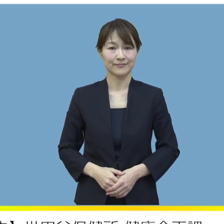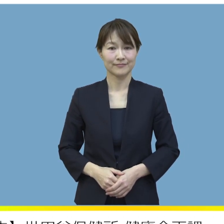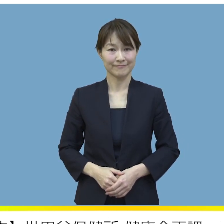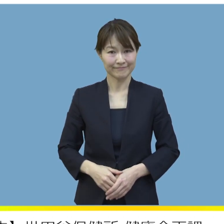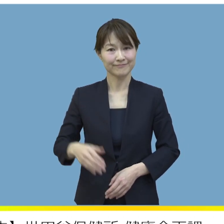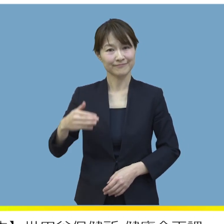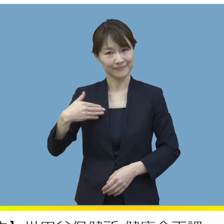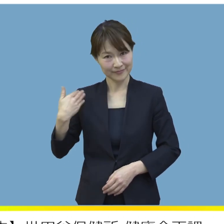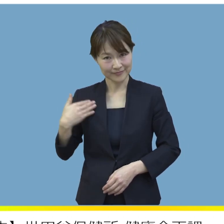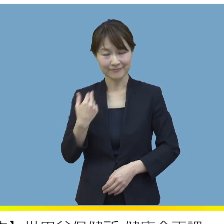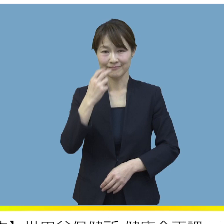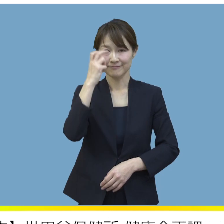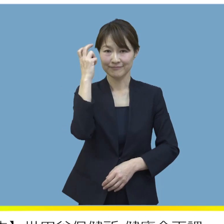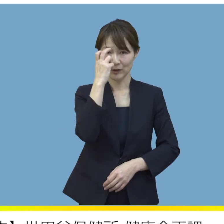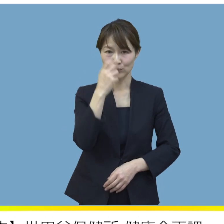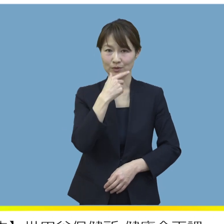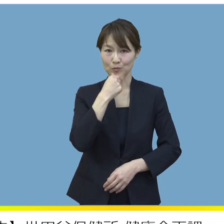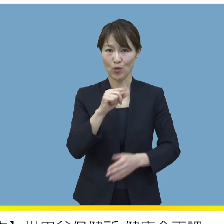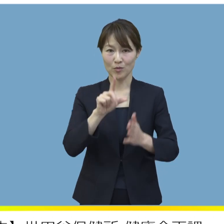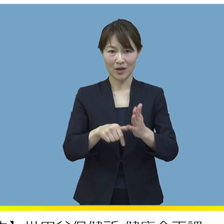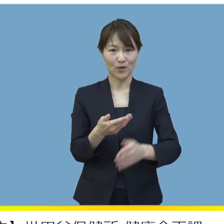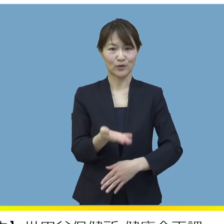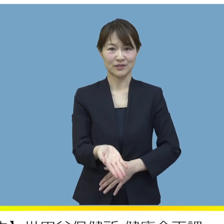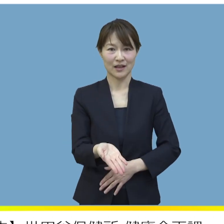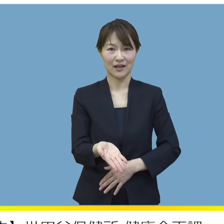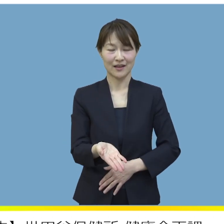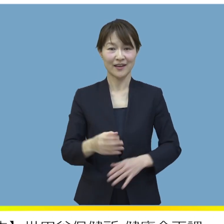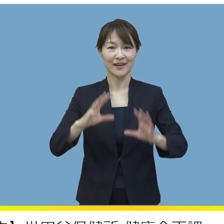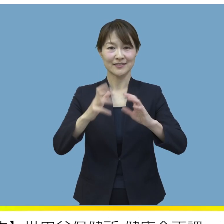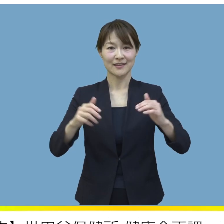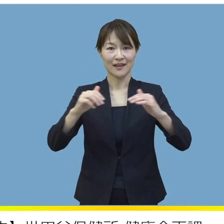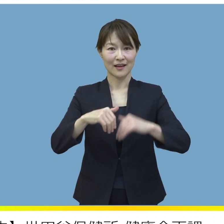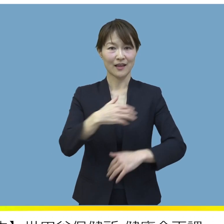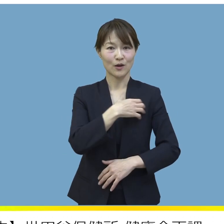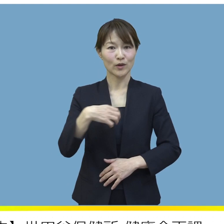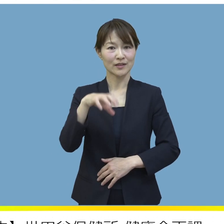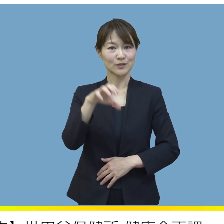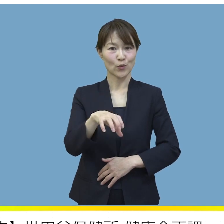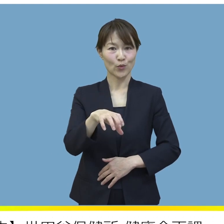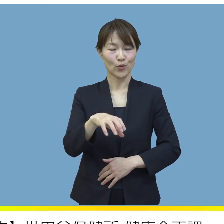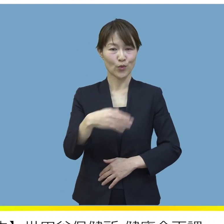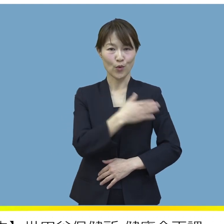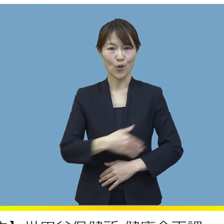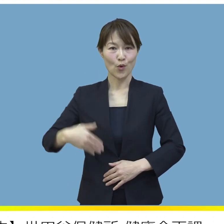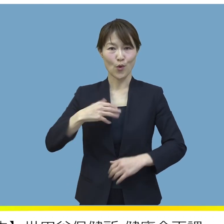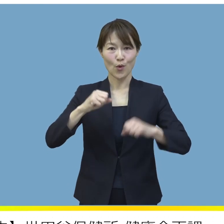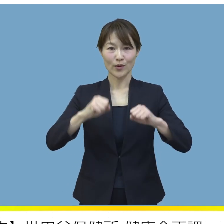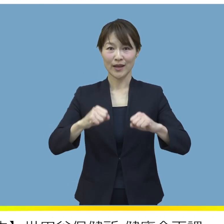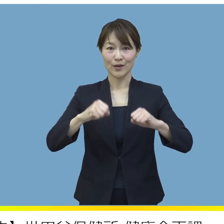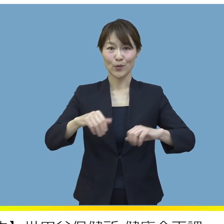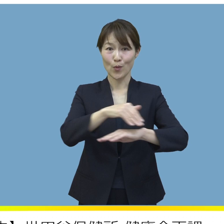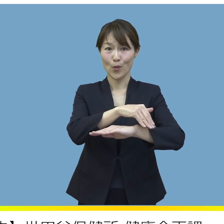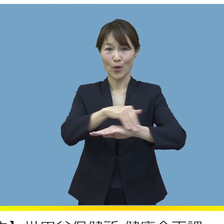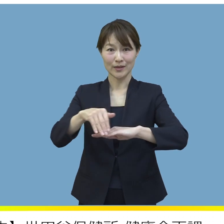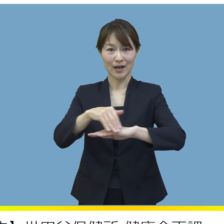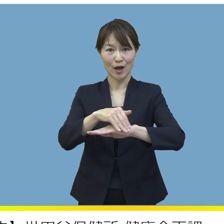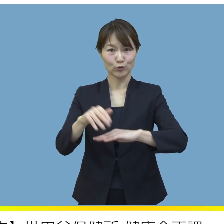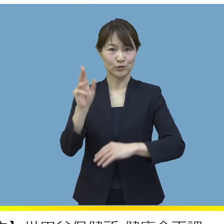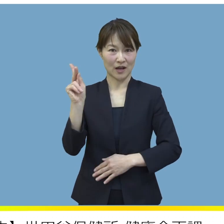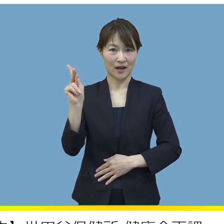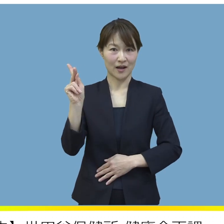お問い合わせは世田谷保健所健康企画課